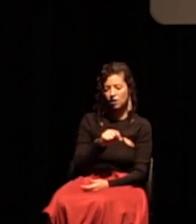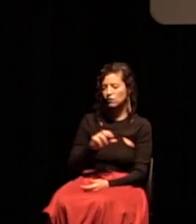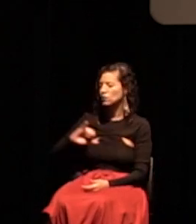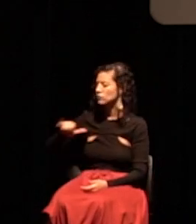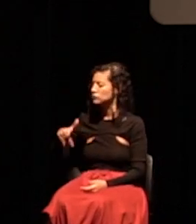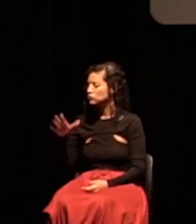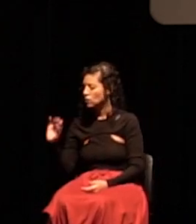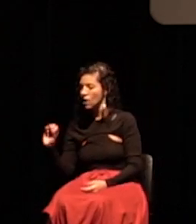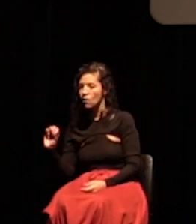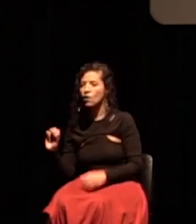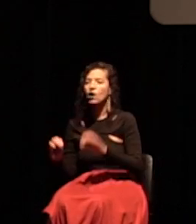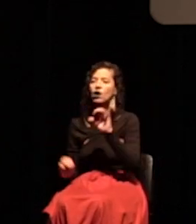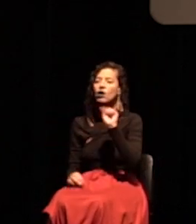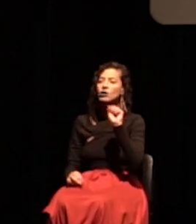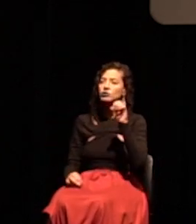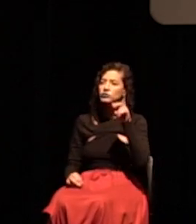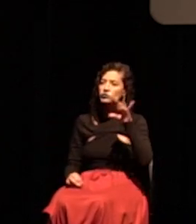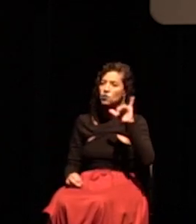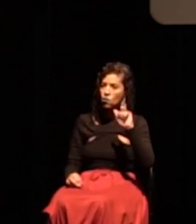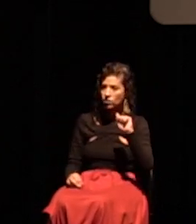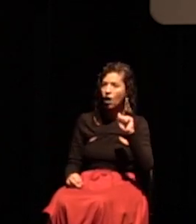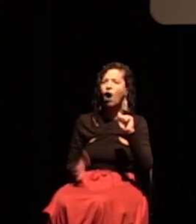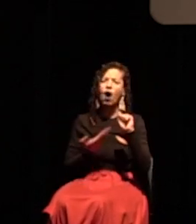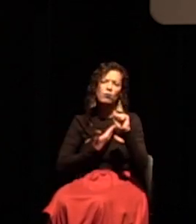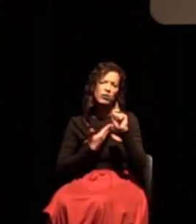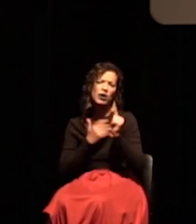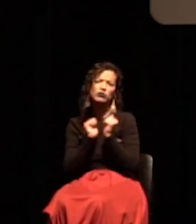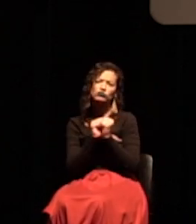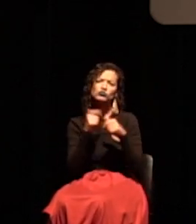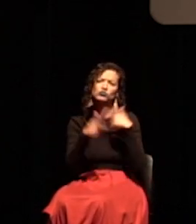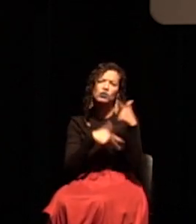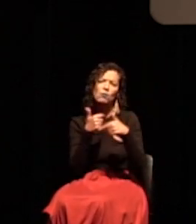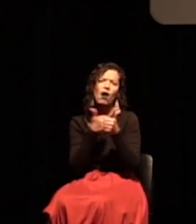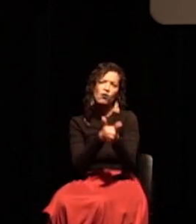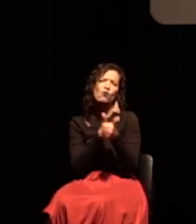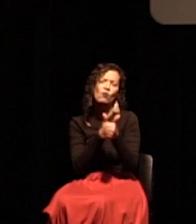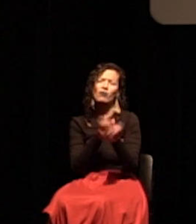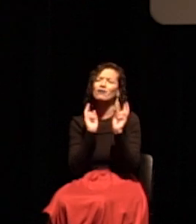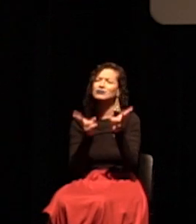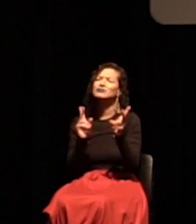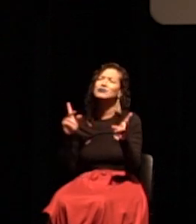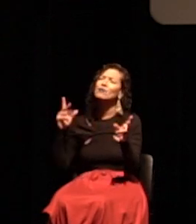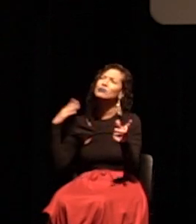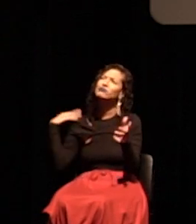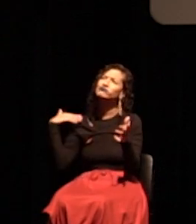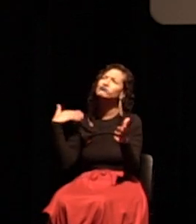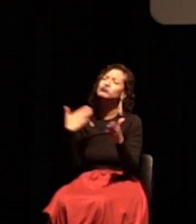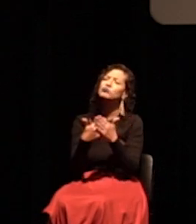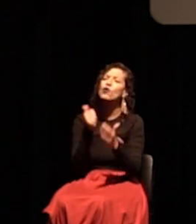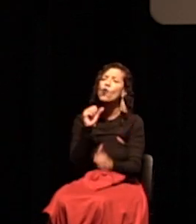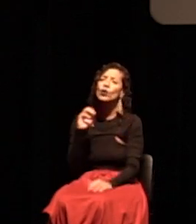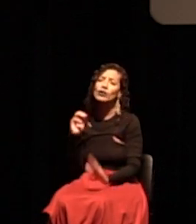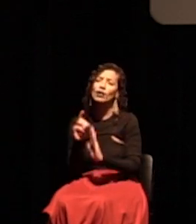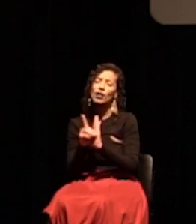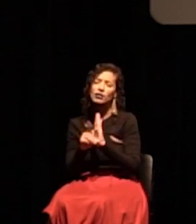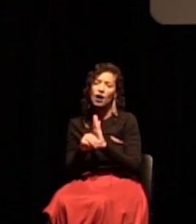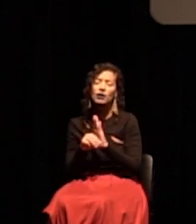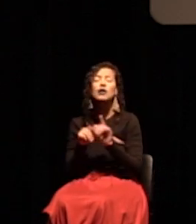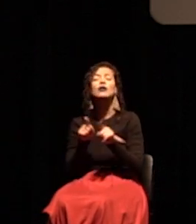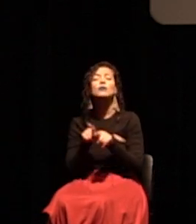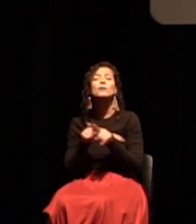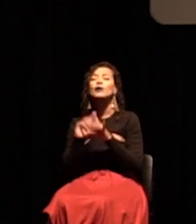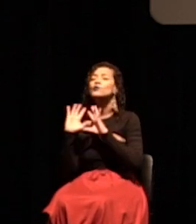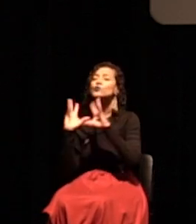minha amiga, que acompanha meu trabalho, sempre conversamos muito, desde os anos 80, e toda a